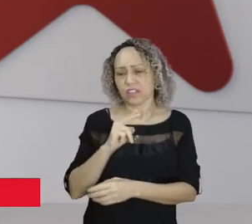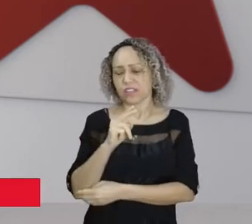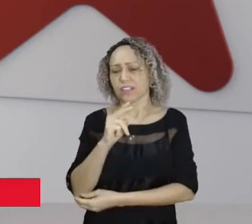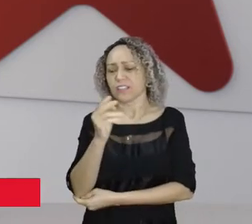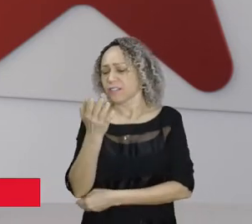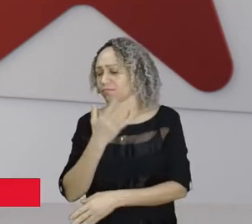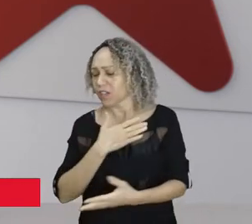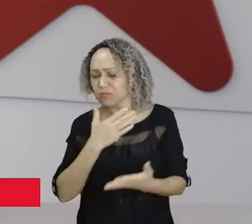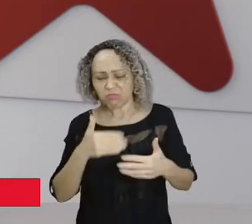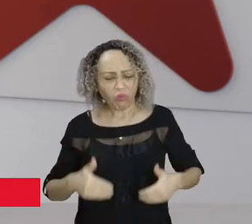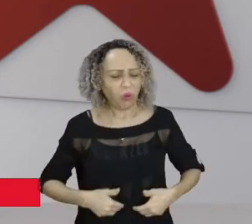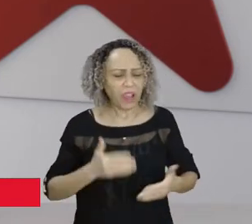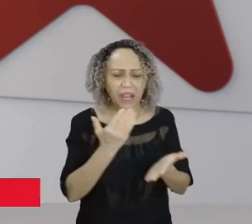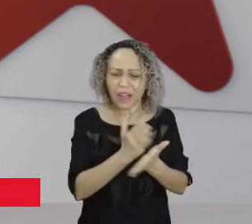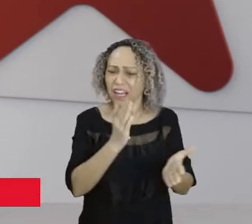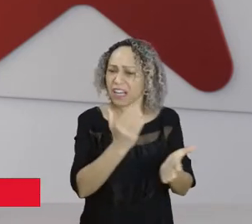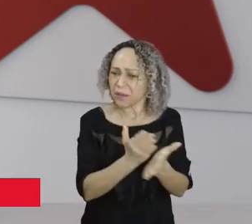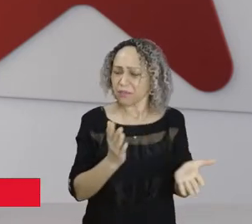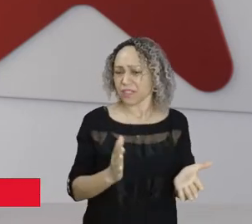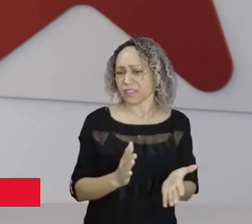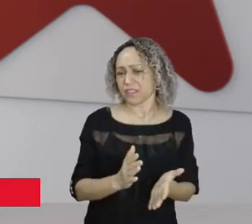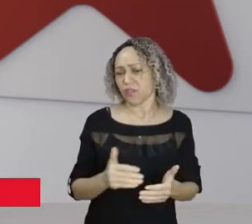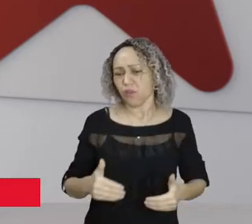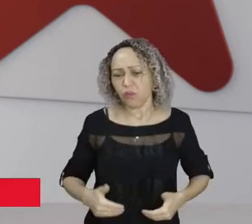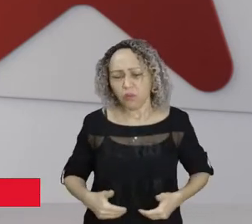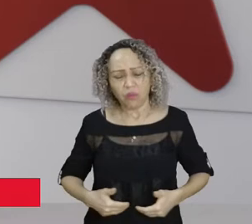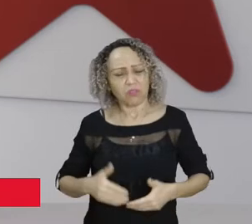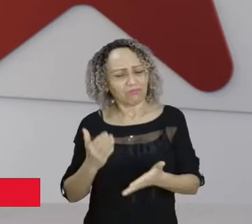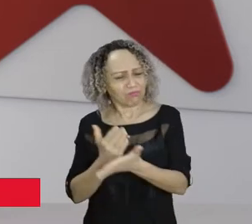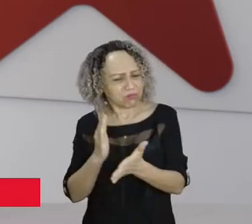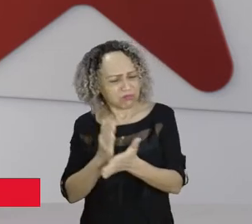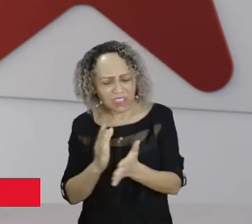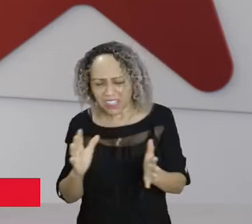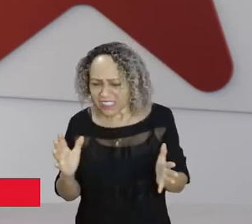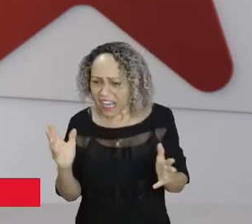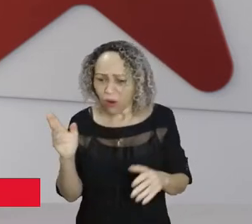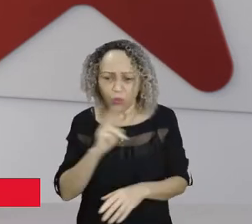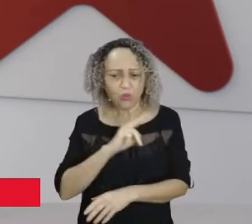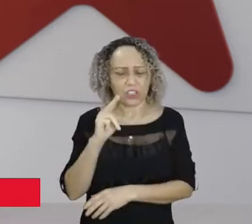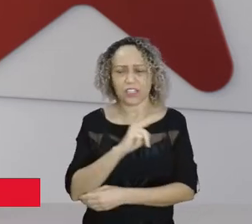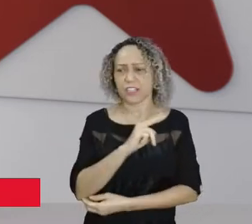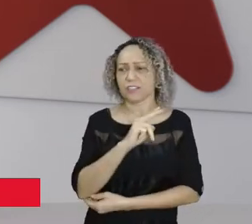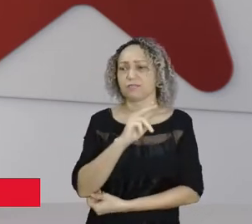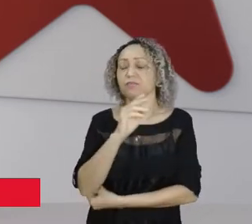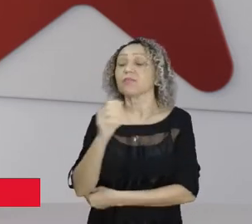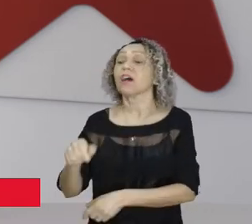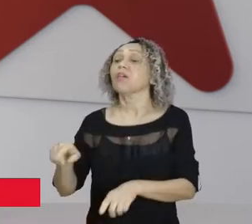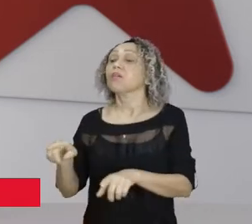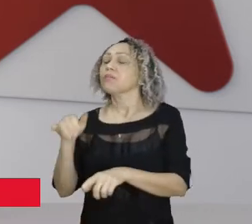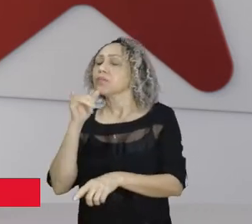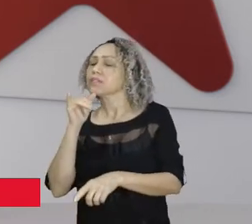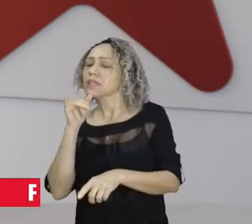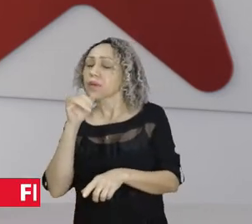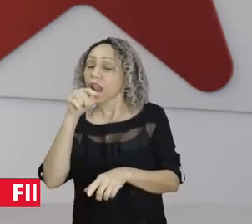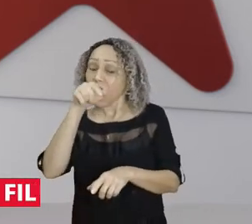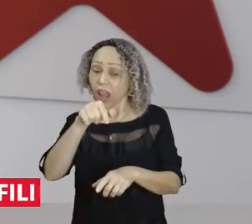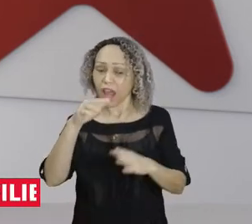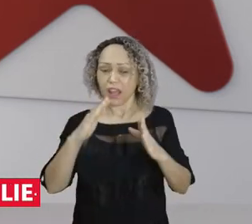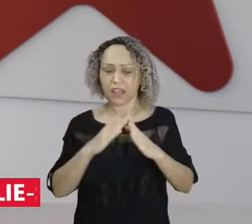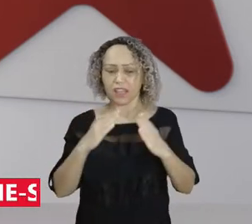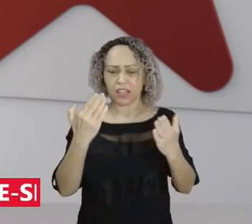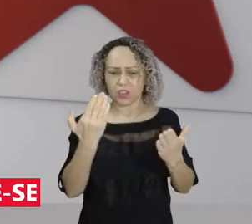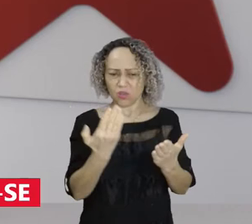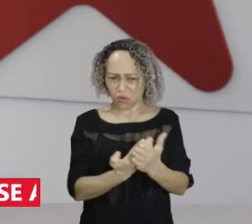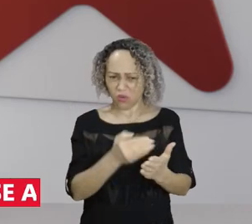governo. João Ricardo Roque também aqui fala da preocupação com a alimentação nas escolas, que também fazia parte